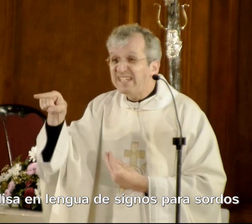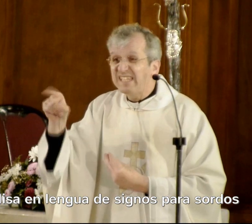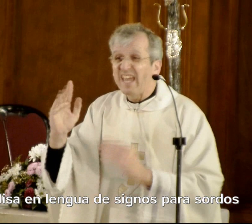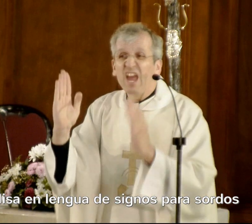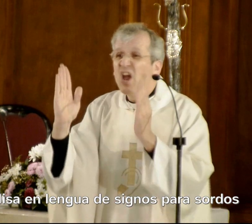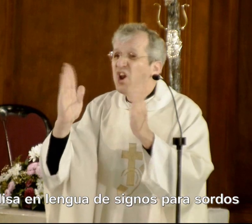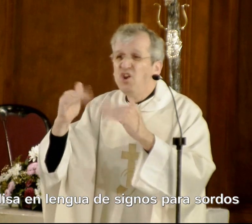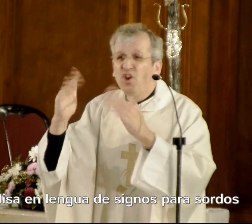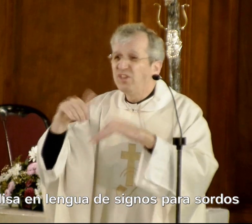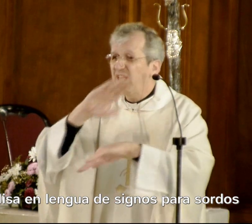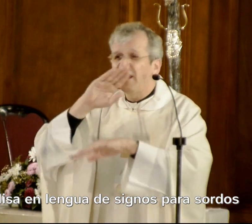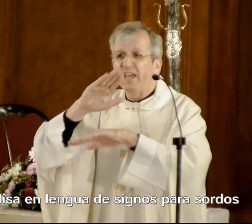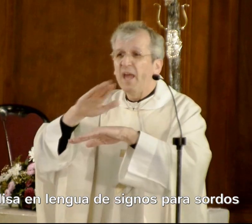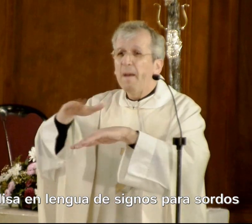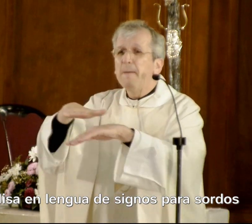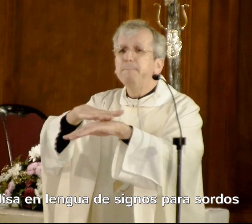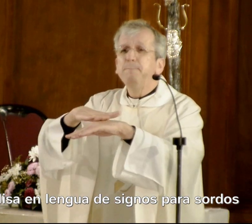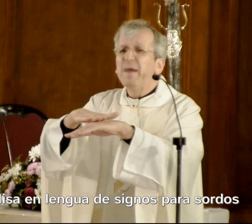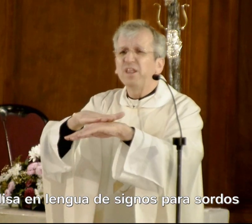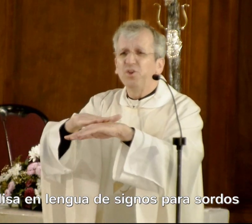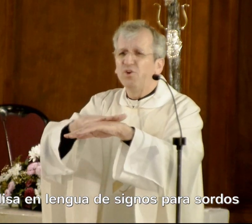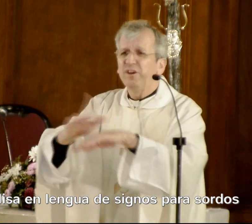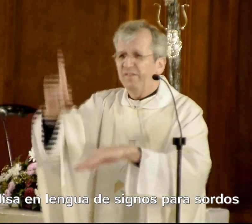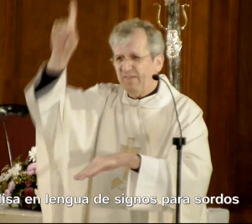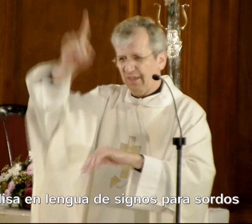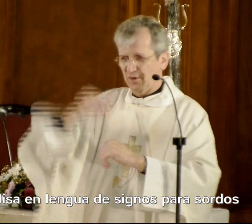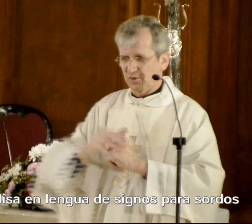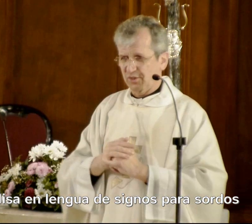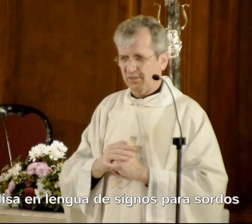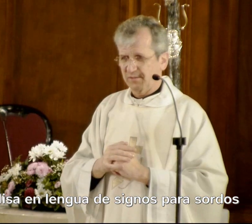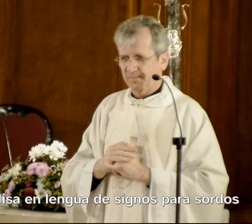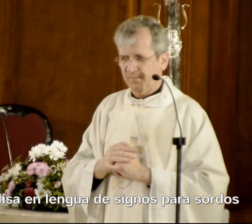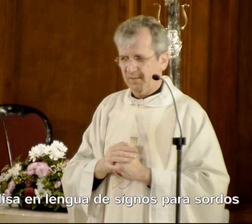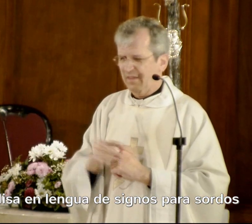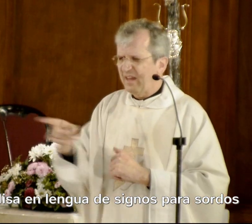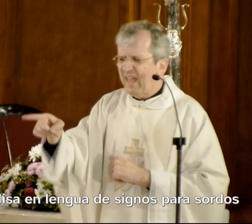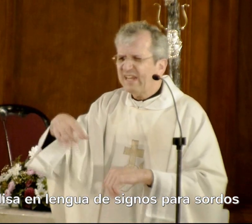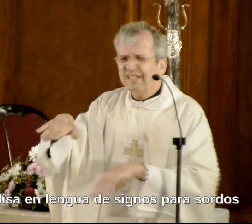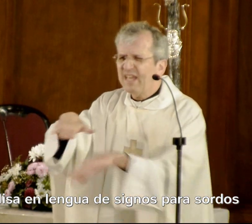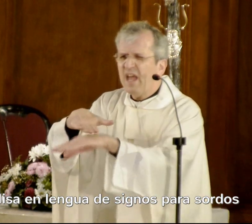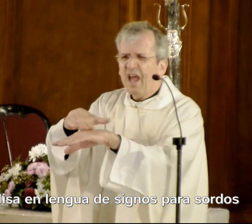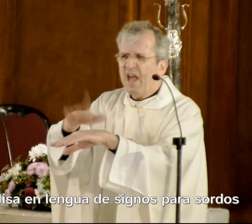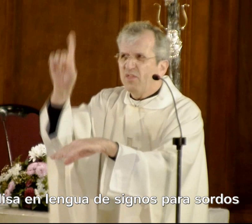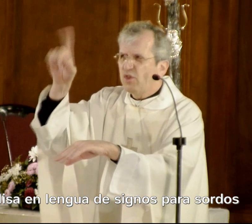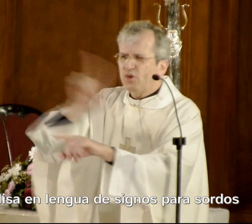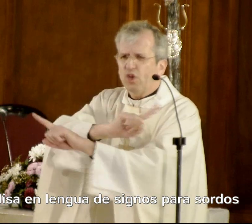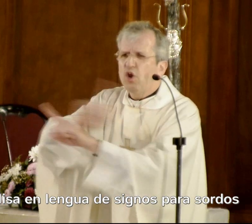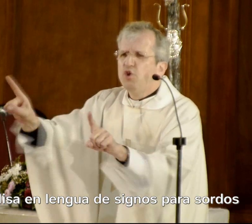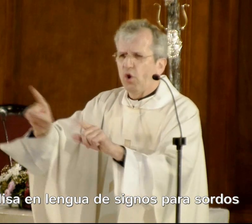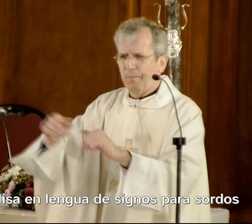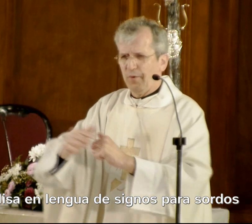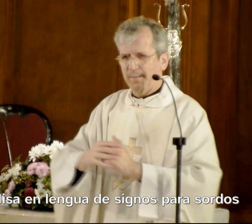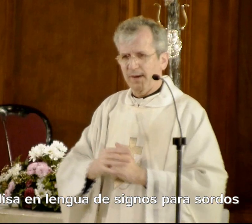este no tiene perdón de Dios. Este Dios no lo puede